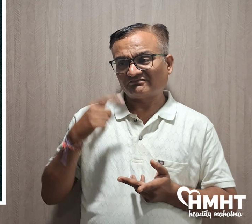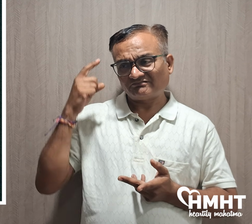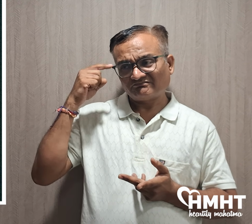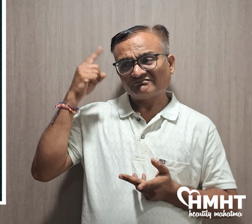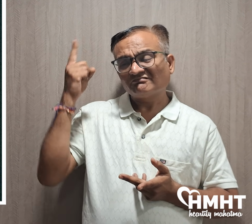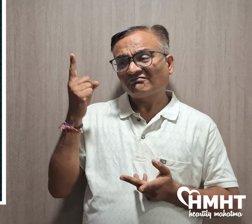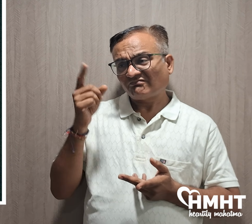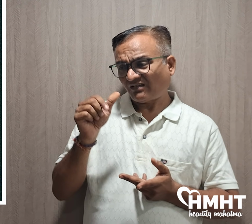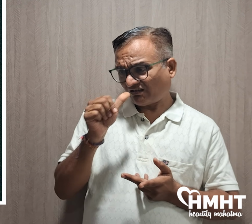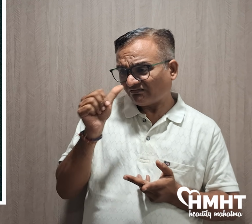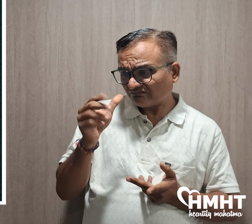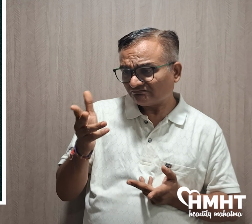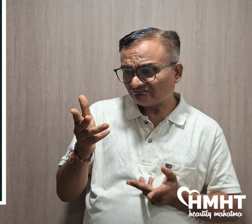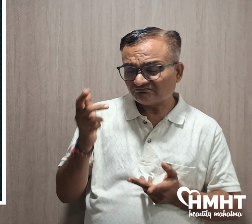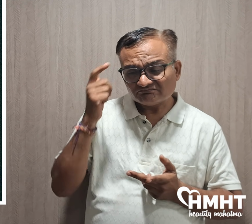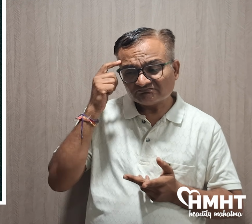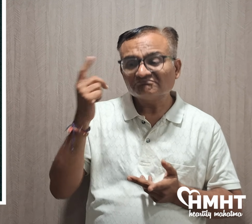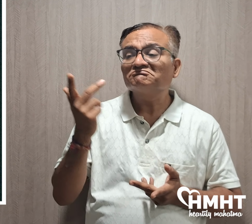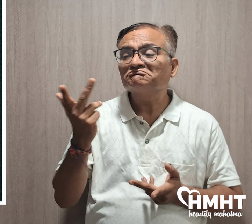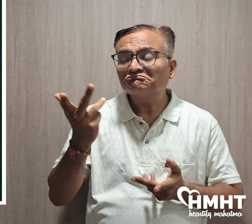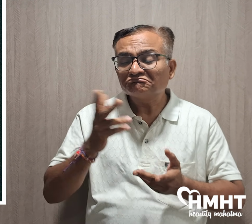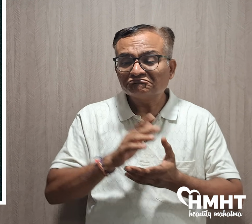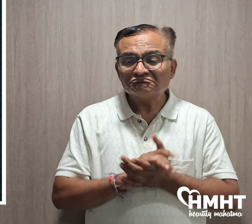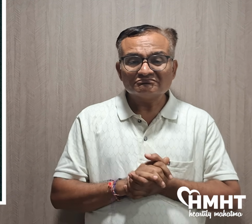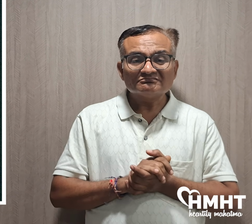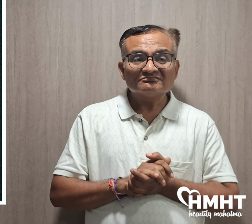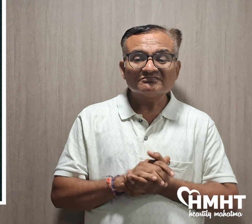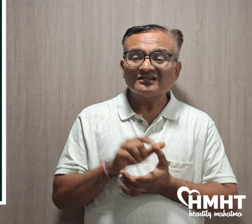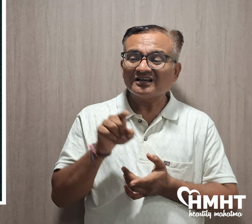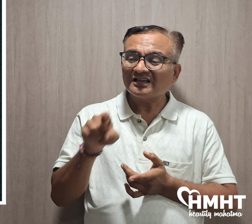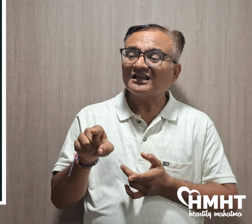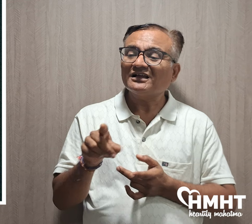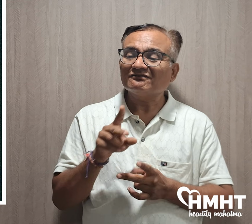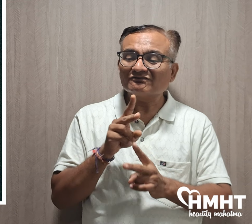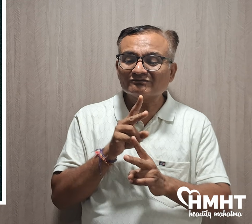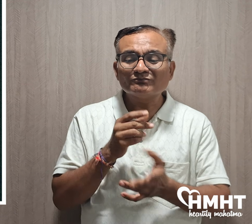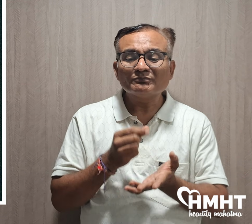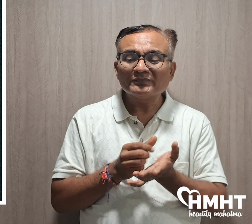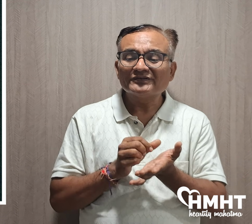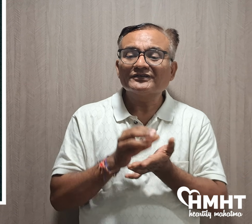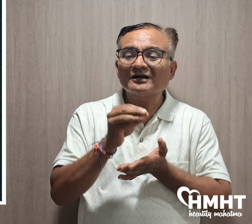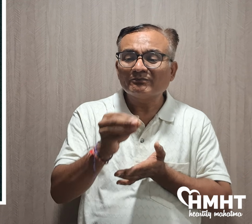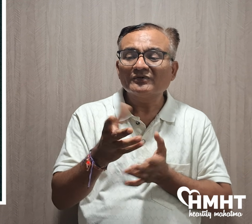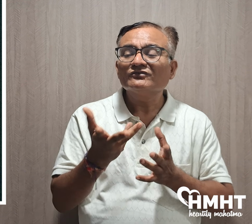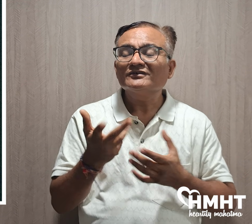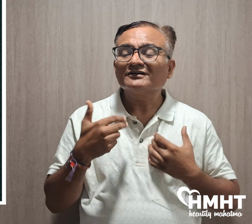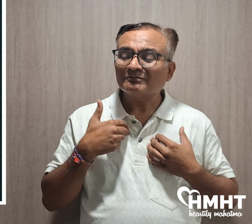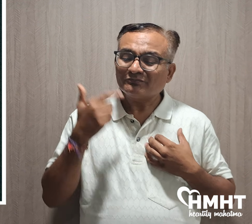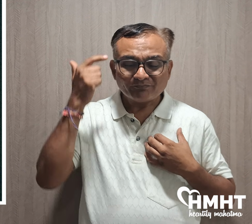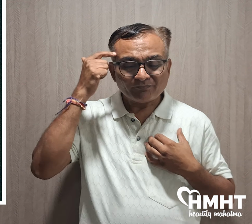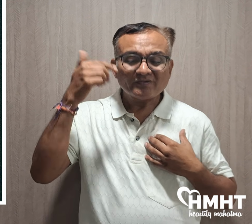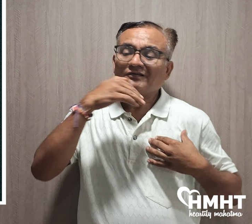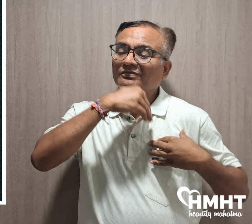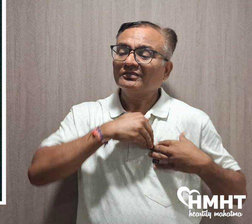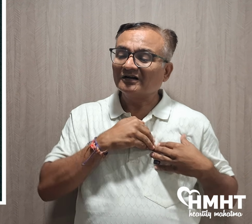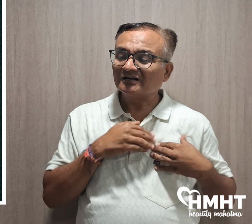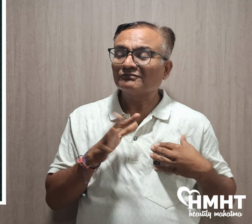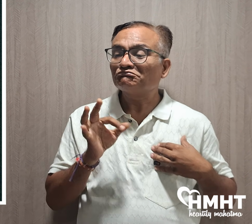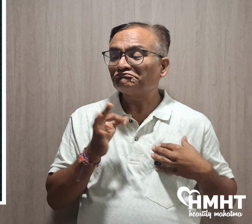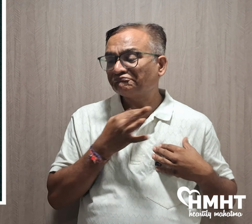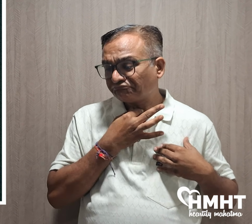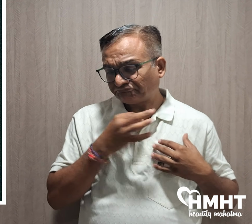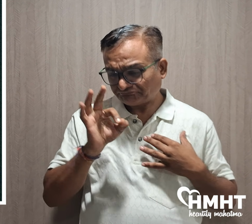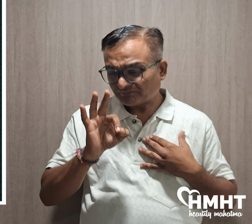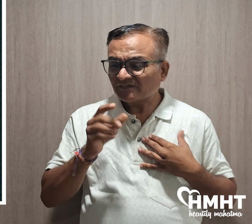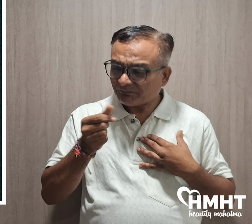તો શું કરવું જોઈએ? તો કે ભાઈ આ વસ્તુ એવી છે કે સહજ અંદરથી આવે એવું કરવા જેવું છે. તે ઘડી